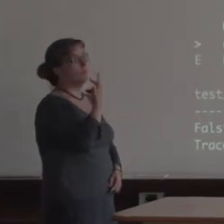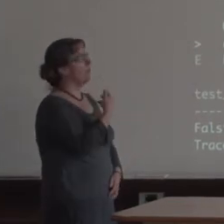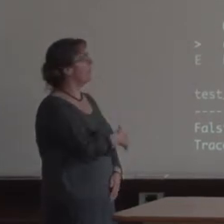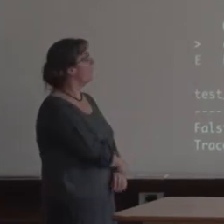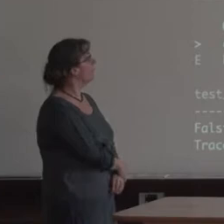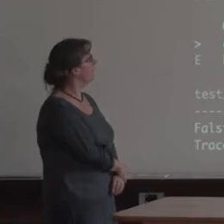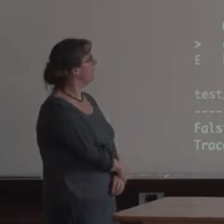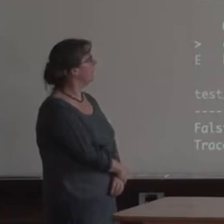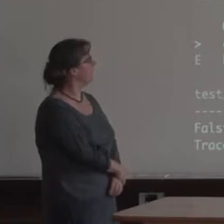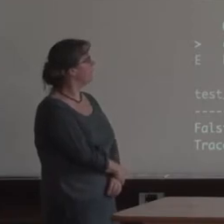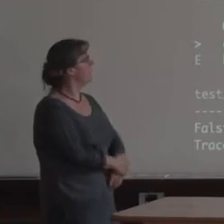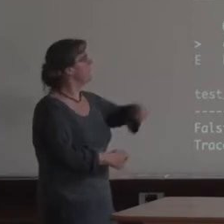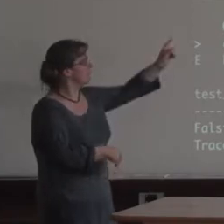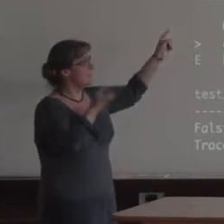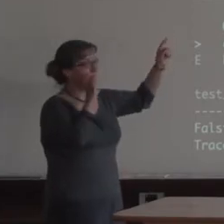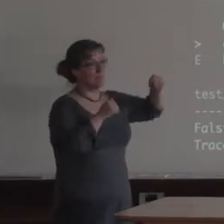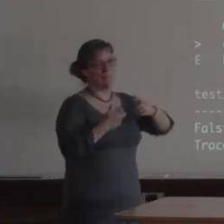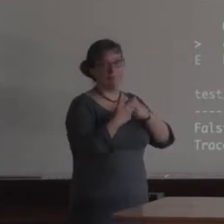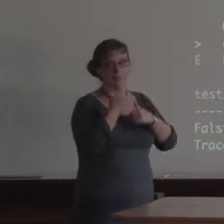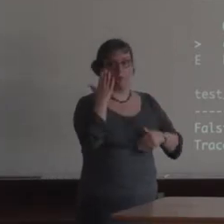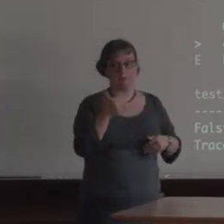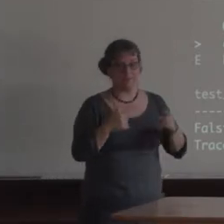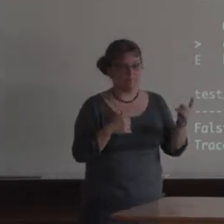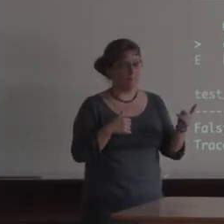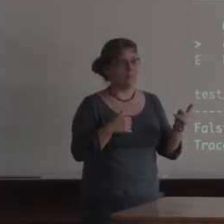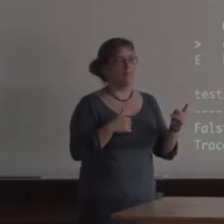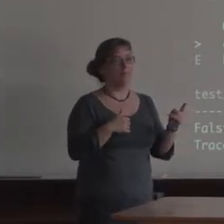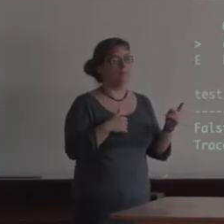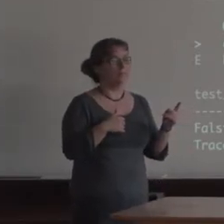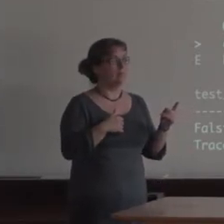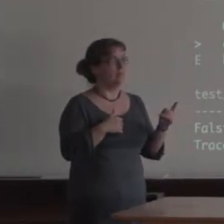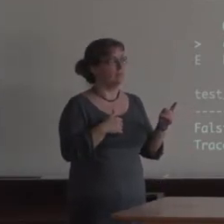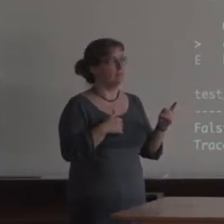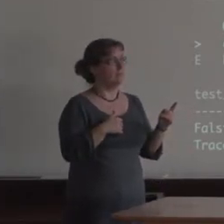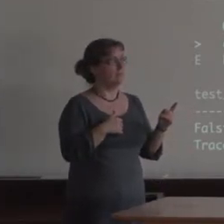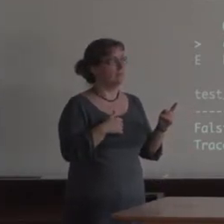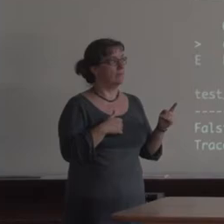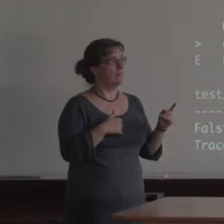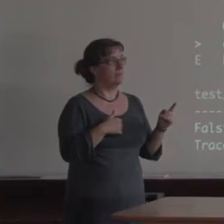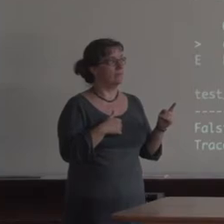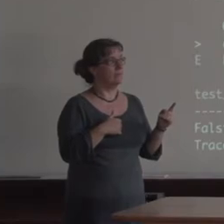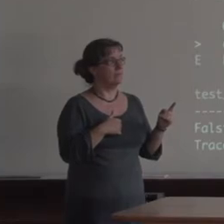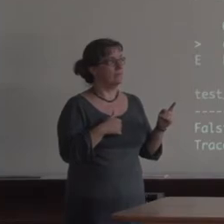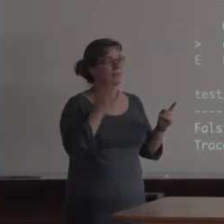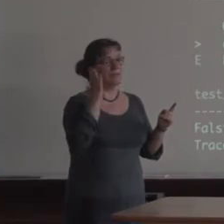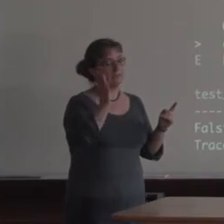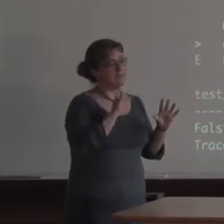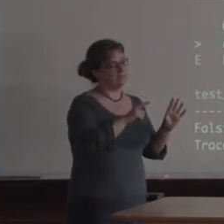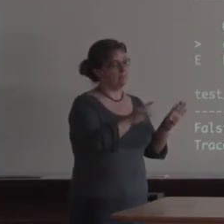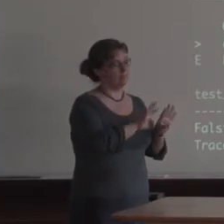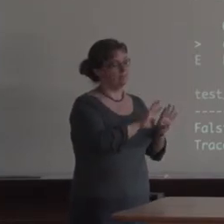si je décale de 0 caractère, et ben le texte chiffré n'est pas différent.